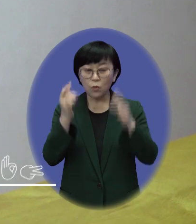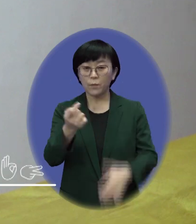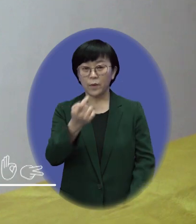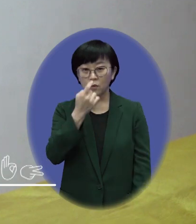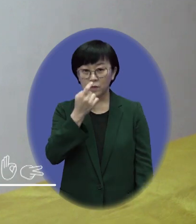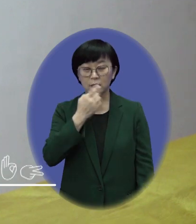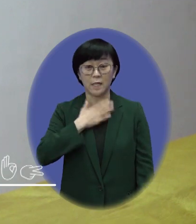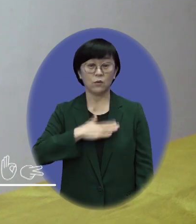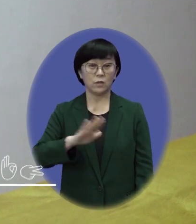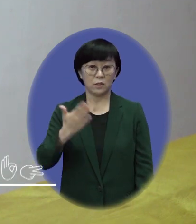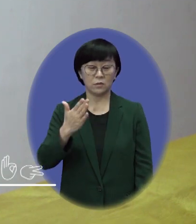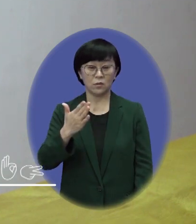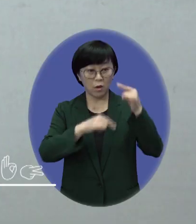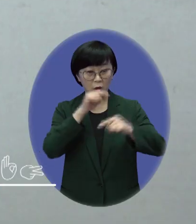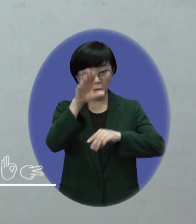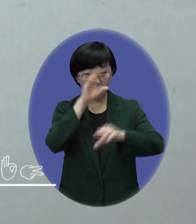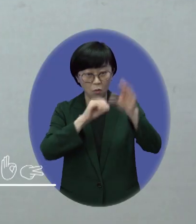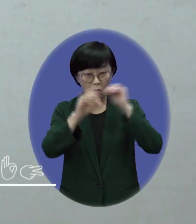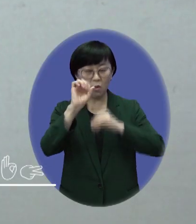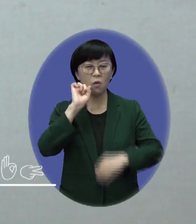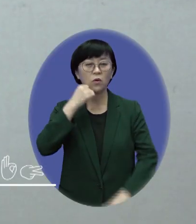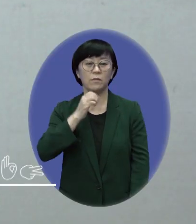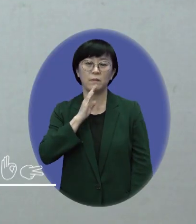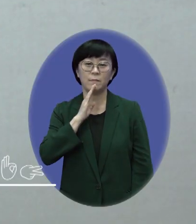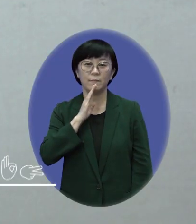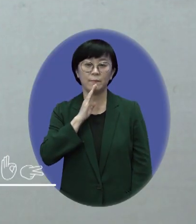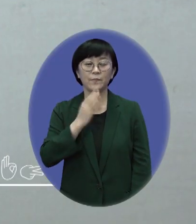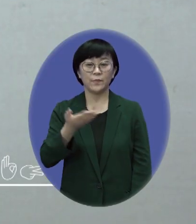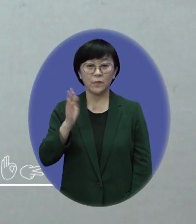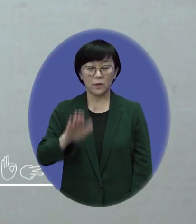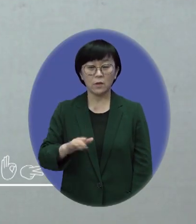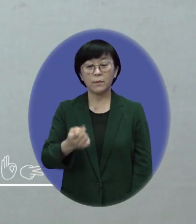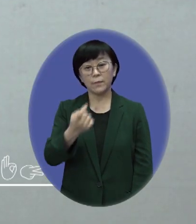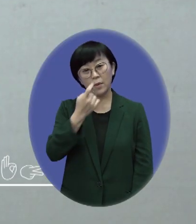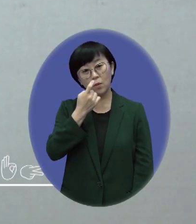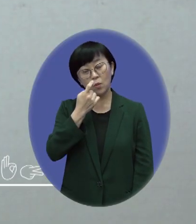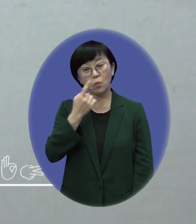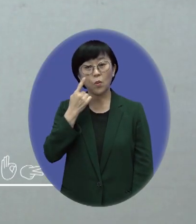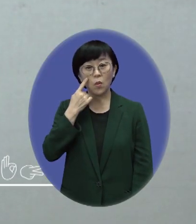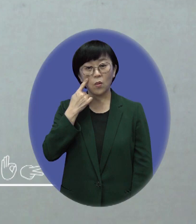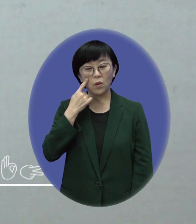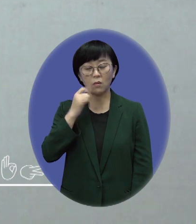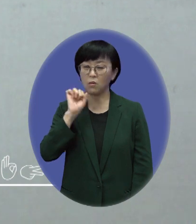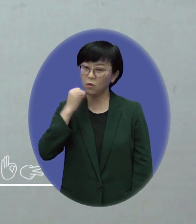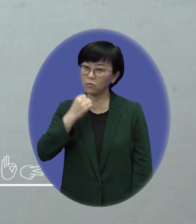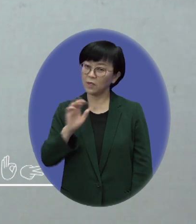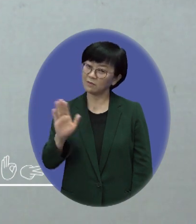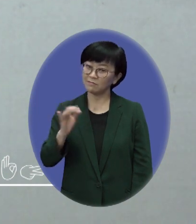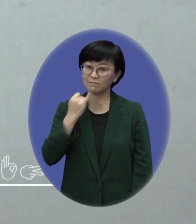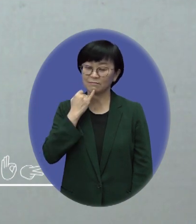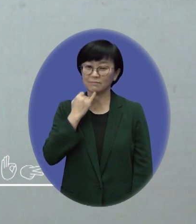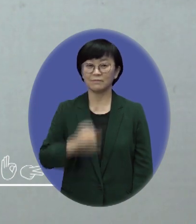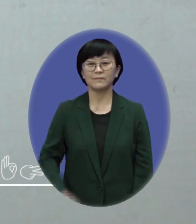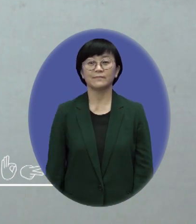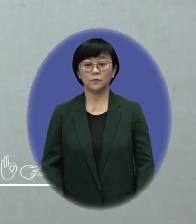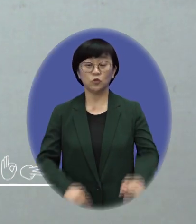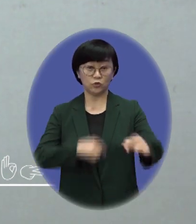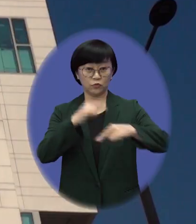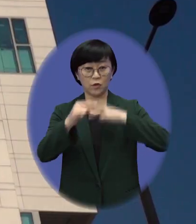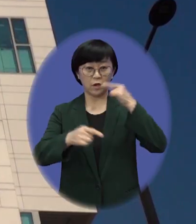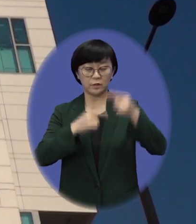수업을 배우면서 알게 된 것 같아요. 어려운 것 같아요. 처음 배울 때는. 근데 이제 실제로 배우다 보면 어렵지